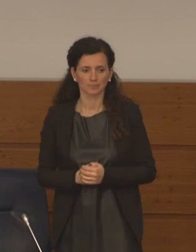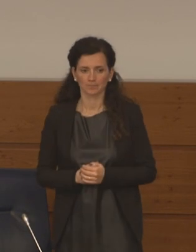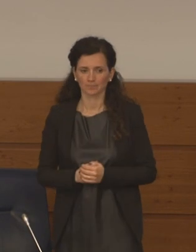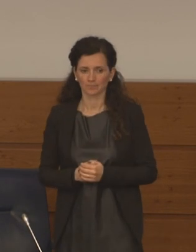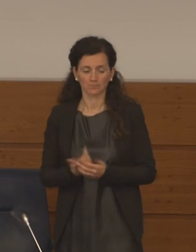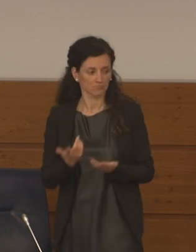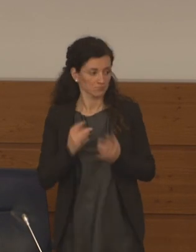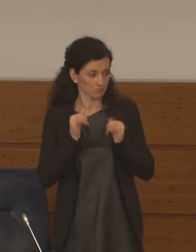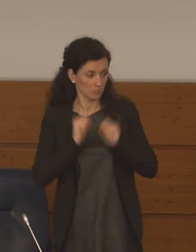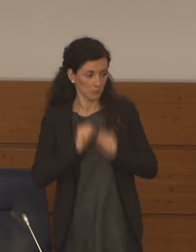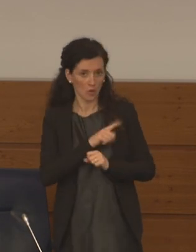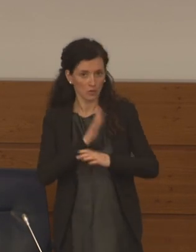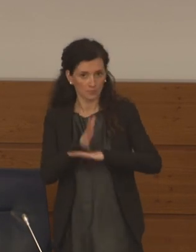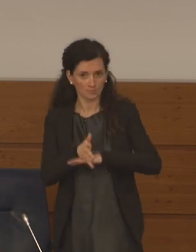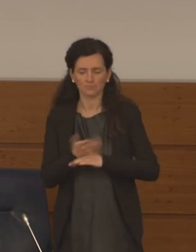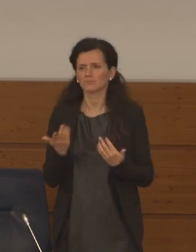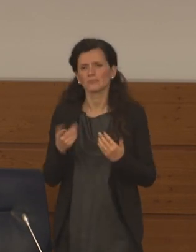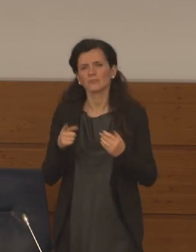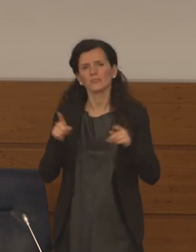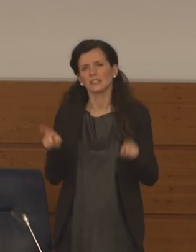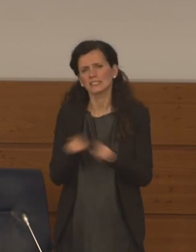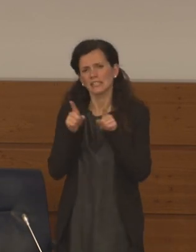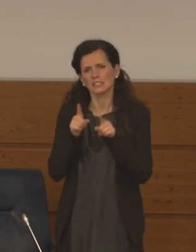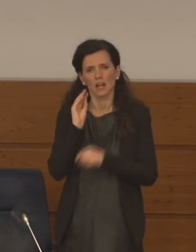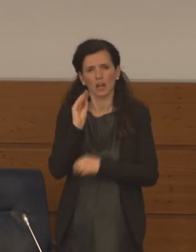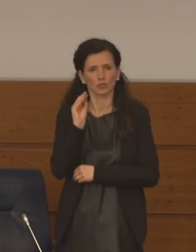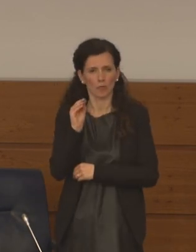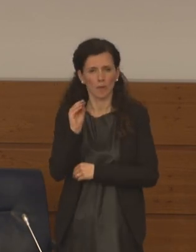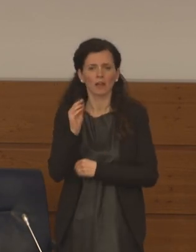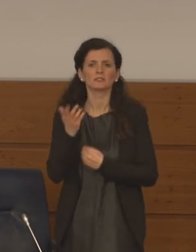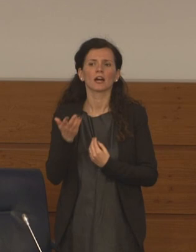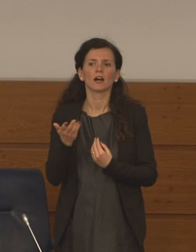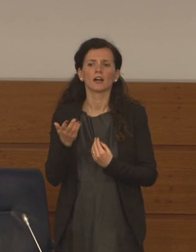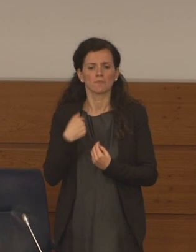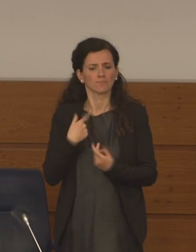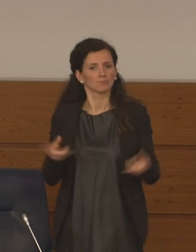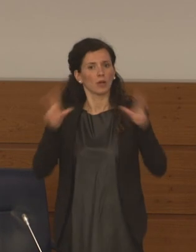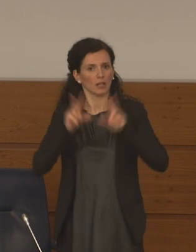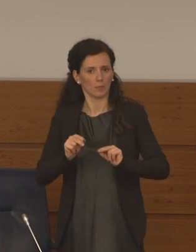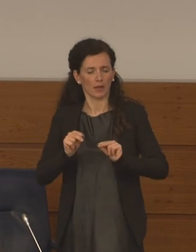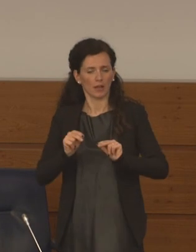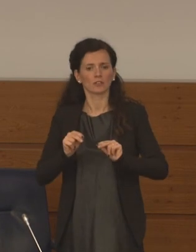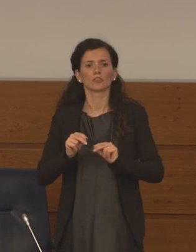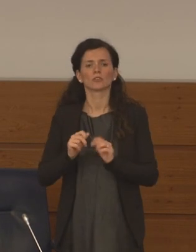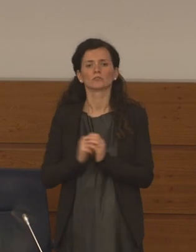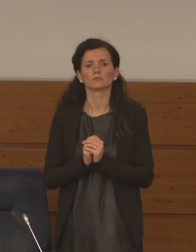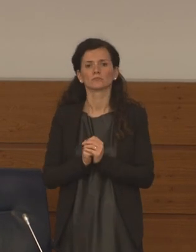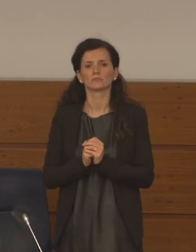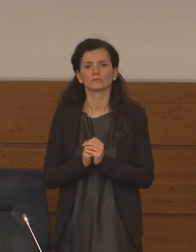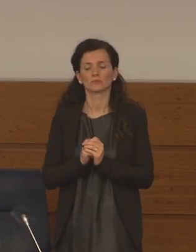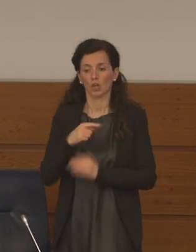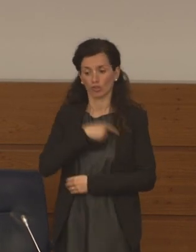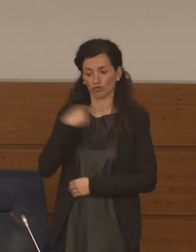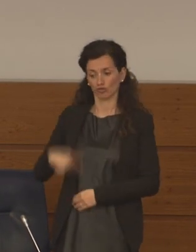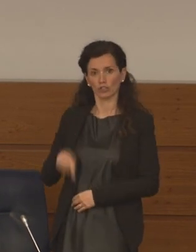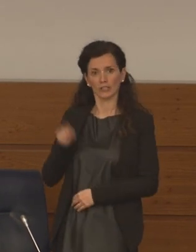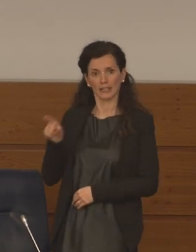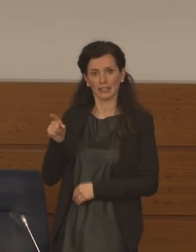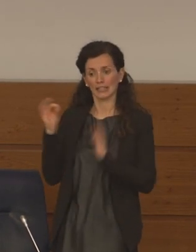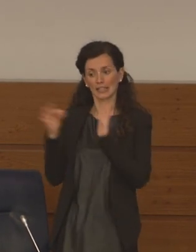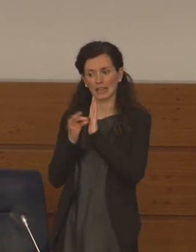se poi la stessa ovviamente la stessa domanda e nel senso che ripeto se noi andiamo a se i cinesi avevano un tasso